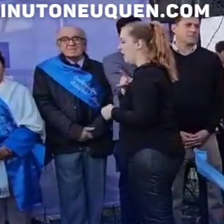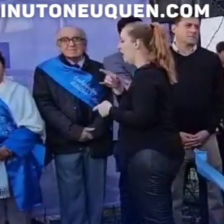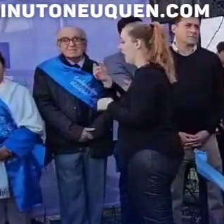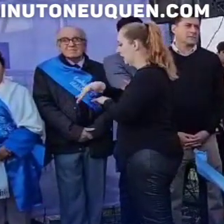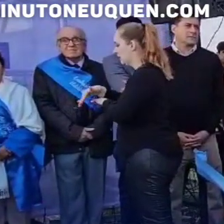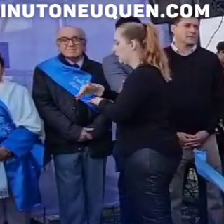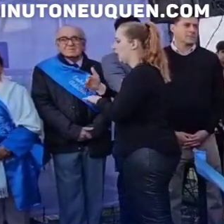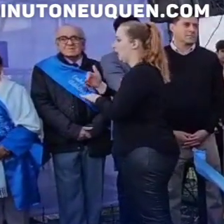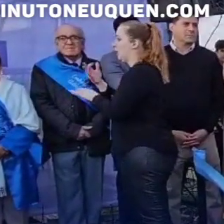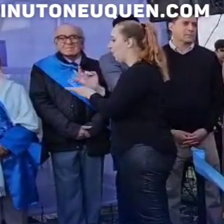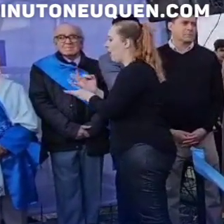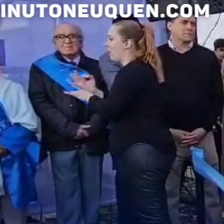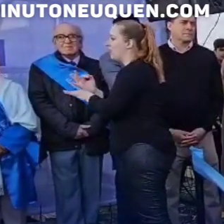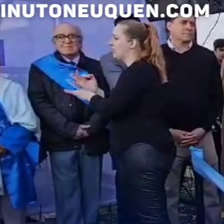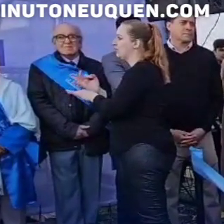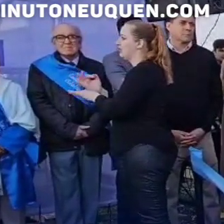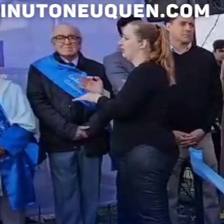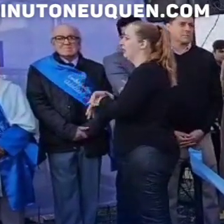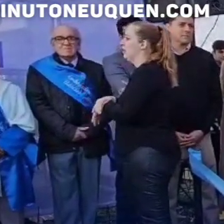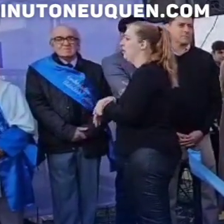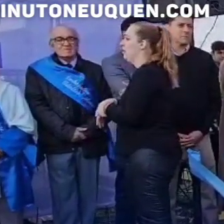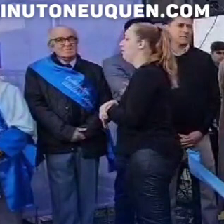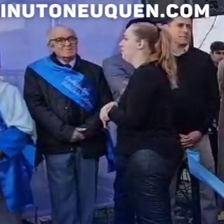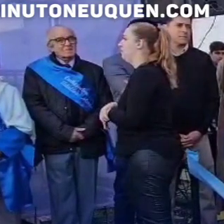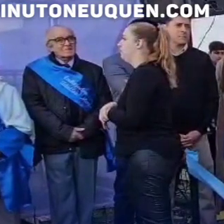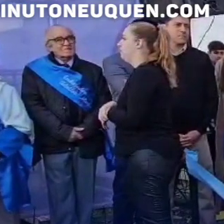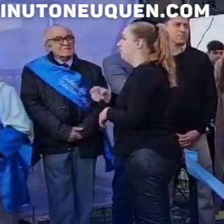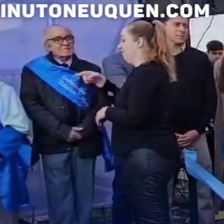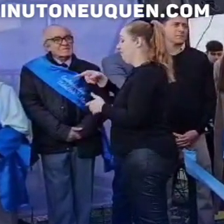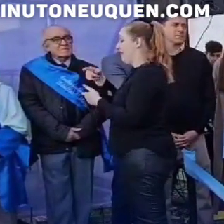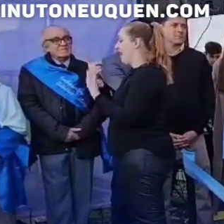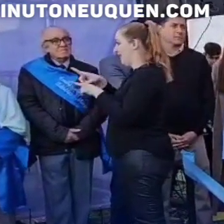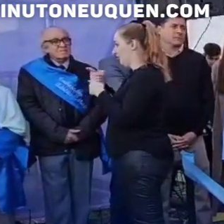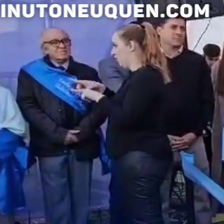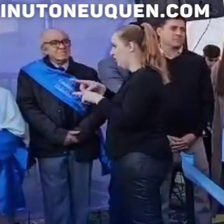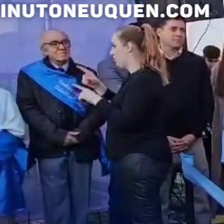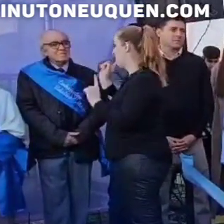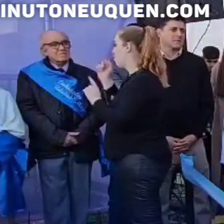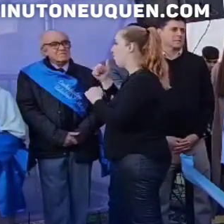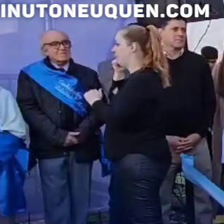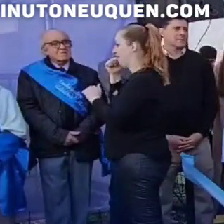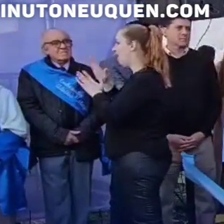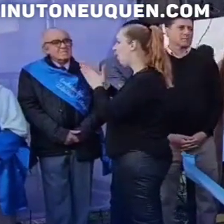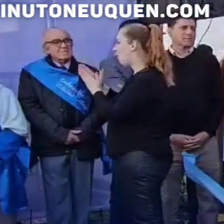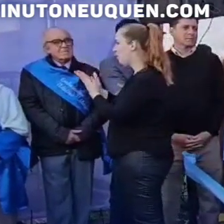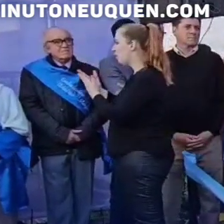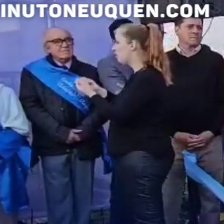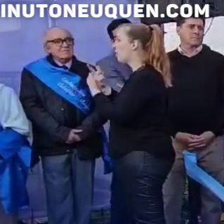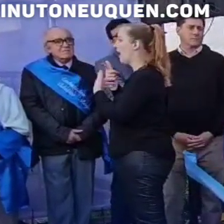calle, con la de los saberes, que en esa canción y en estos libros nos marcan el